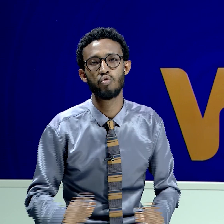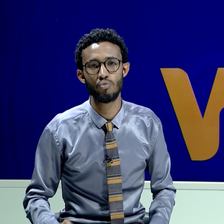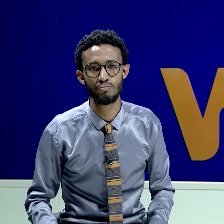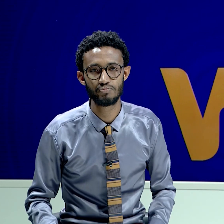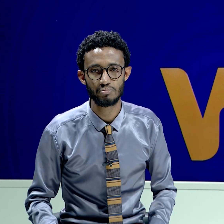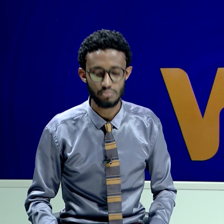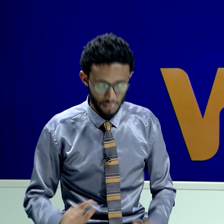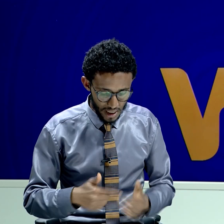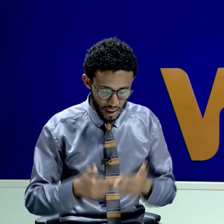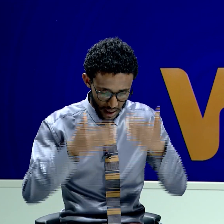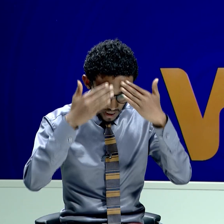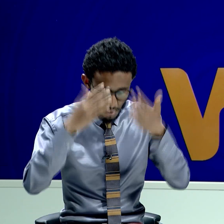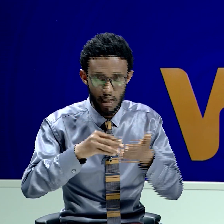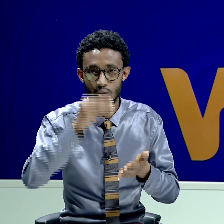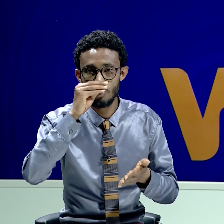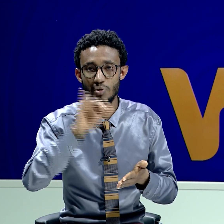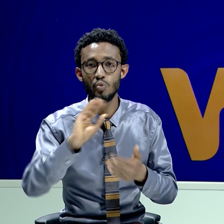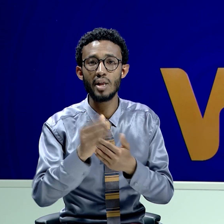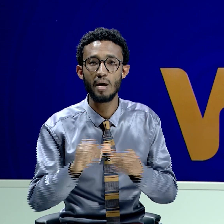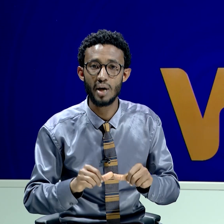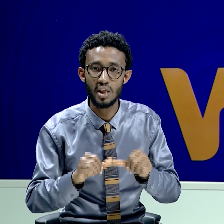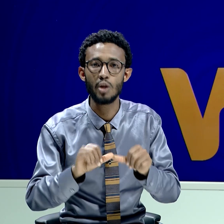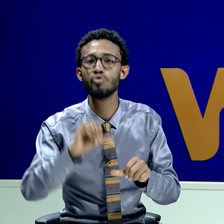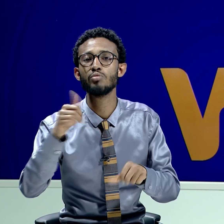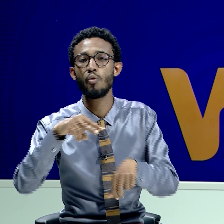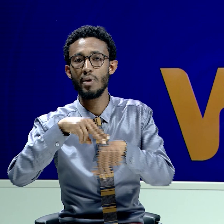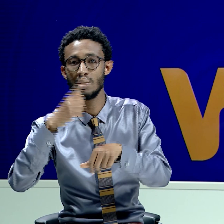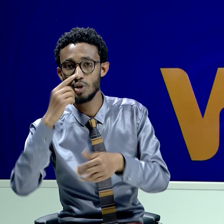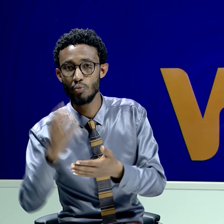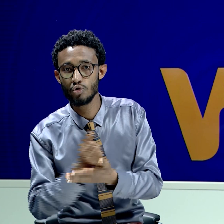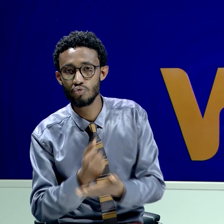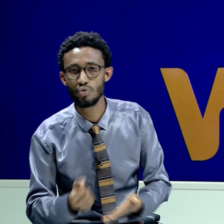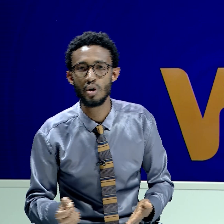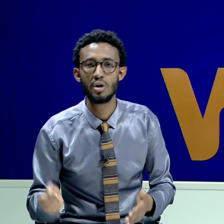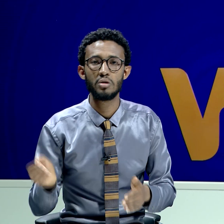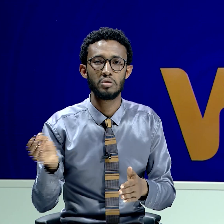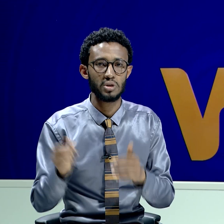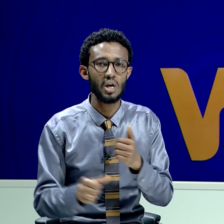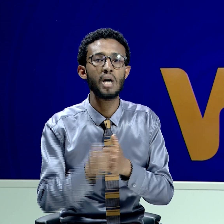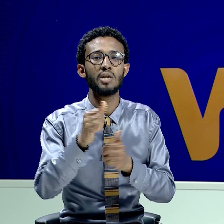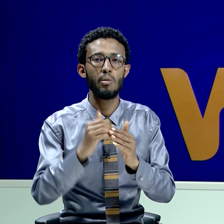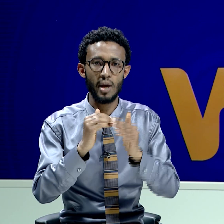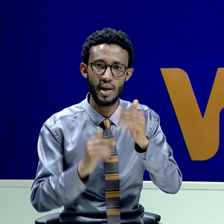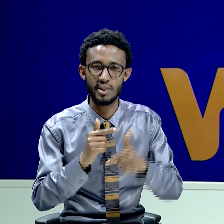አይሞክሩም። ግንዛቤ ትምህርት በዝሙና ታቢቀት ሌሎቹም ተቋማት ልምድ ቢወስዱ ጠቃሚ ሰለባ የቀነሰ